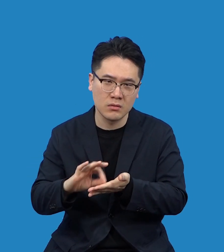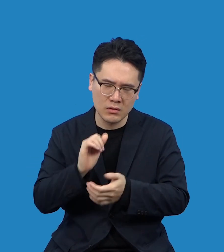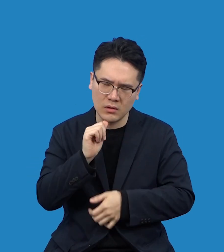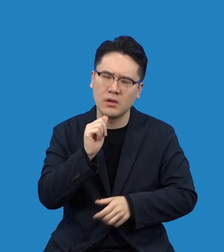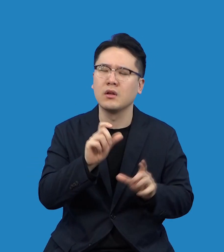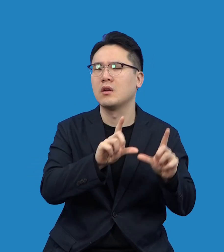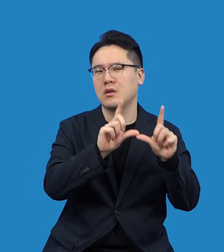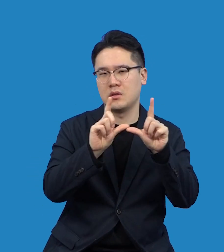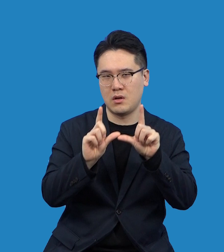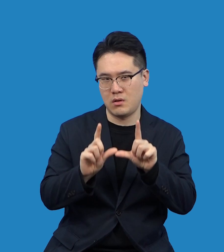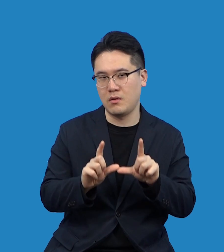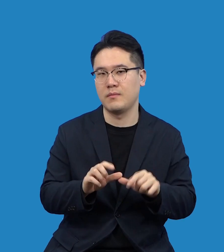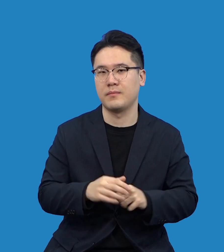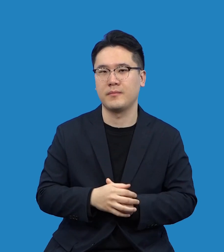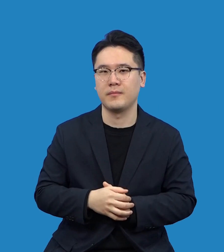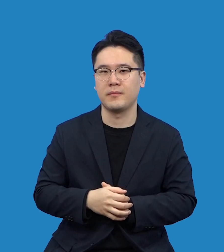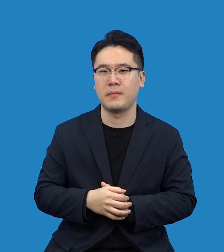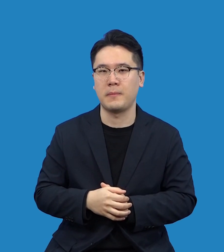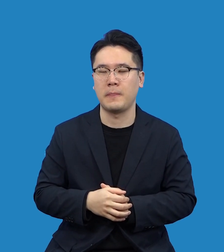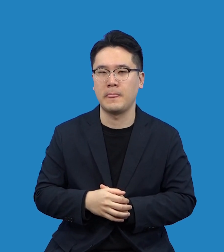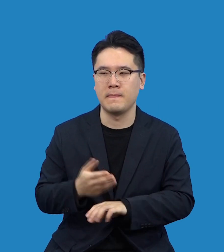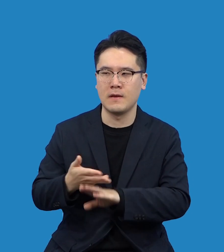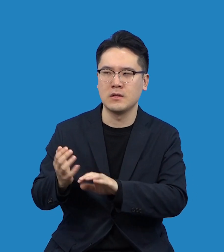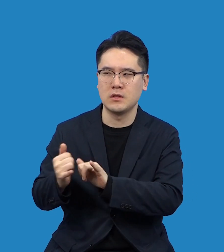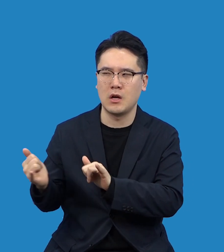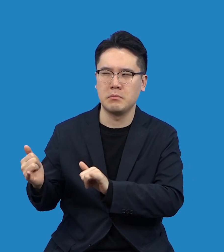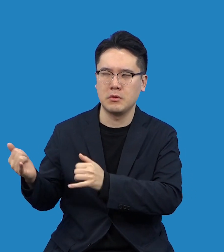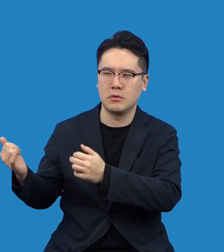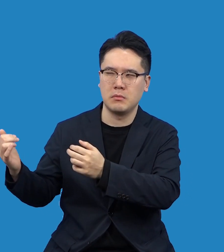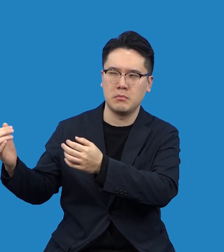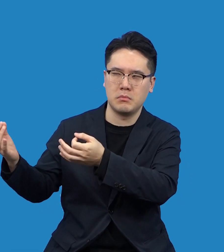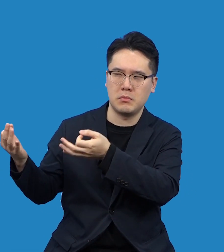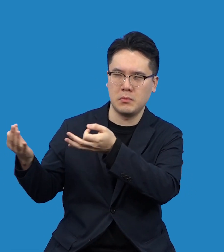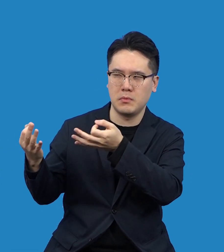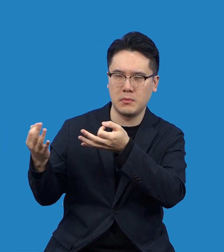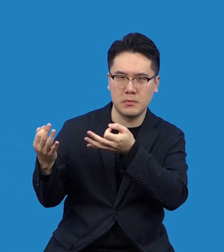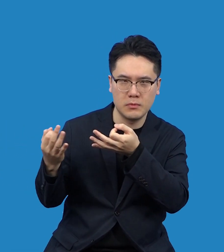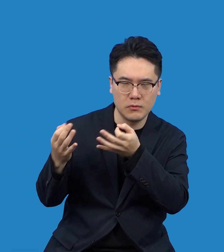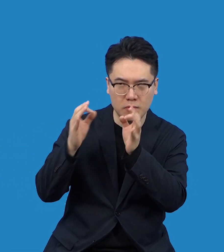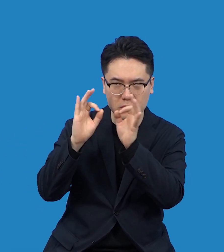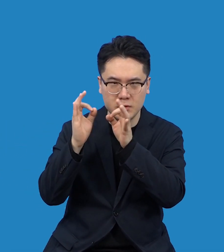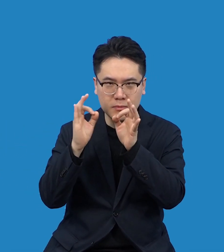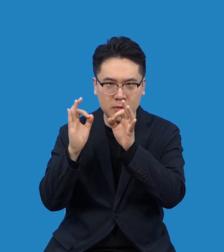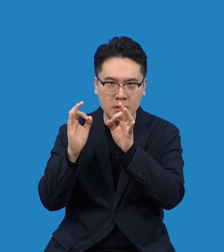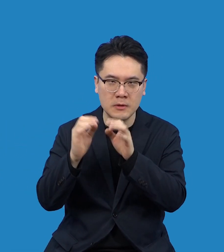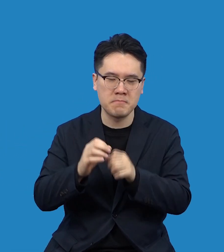남의 눈을 의식해서 비싼 차를 타고 다니긴 하는데 카푸어의 삶을 삽니다.